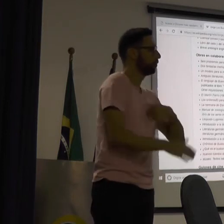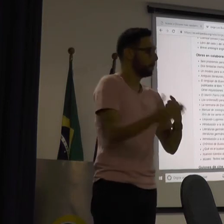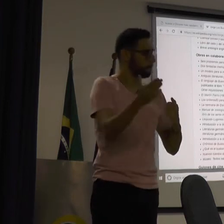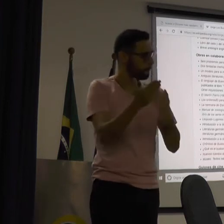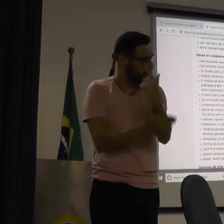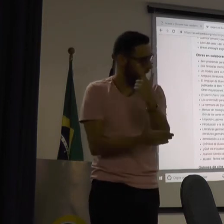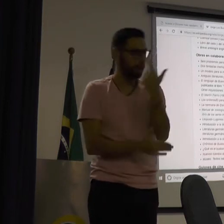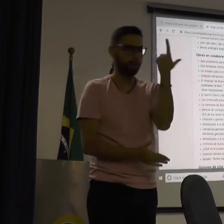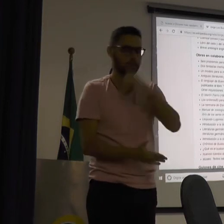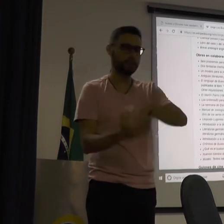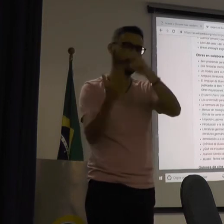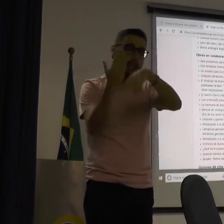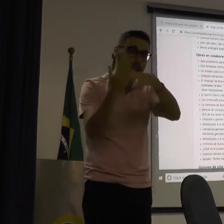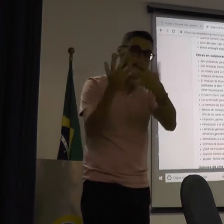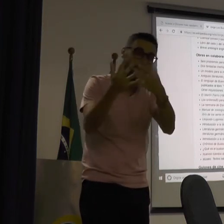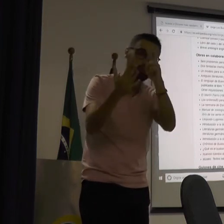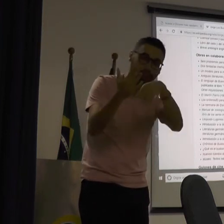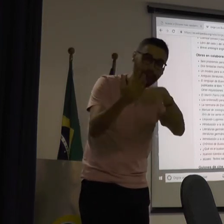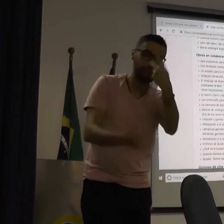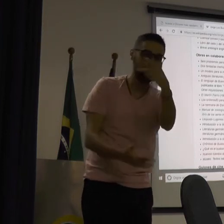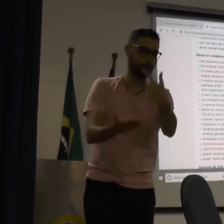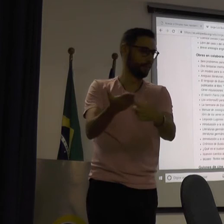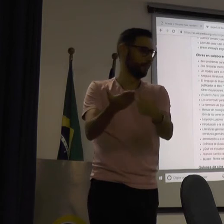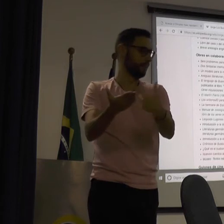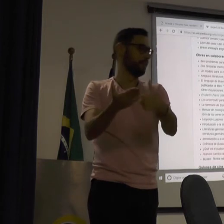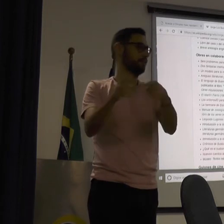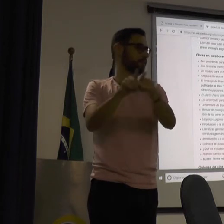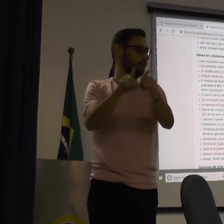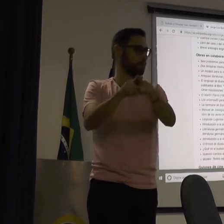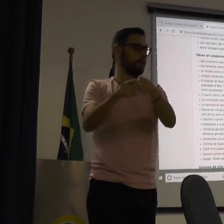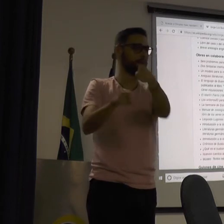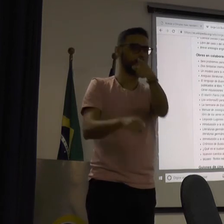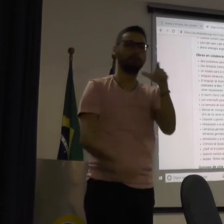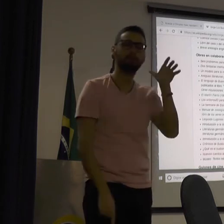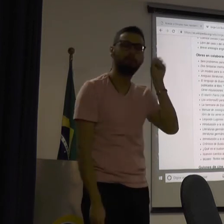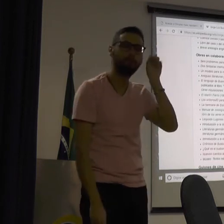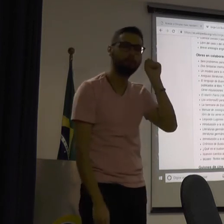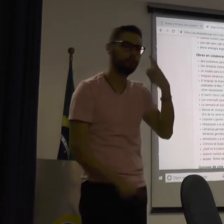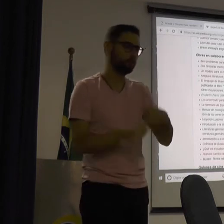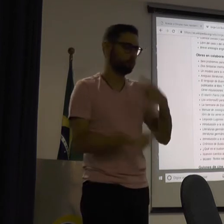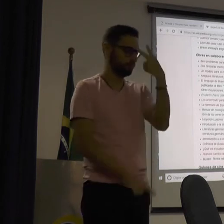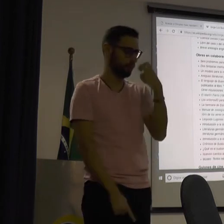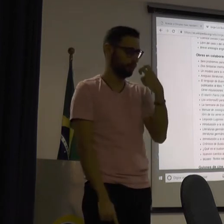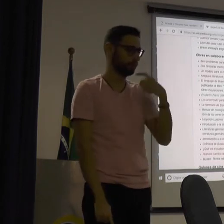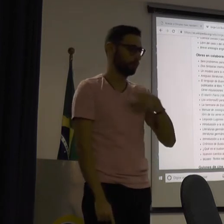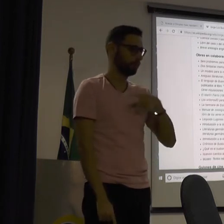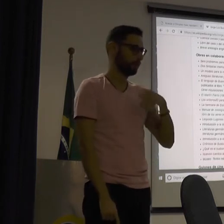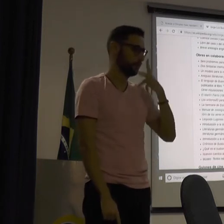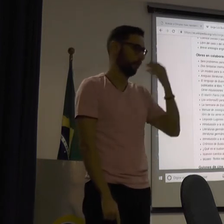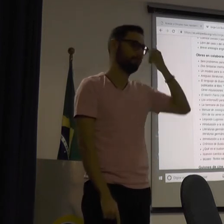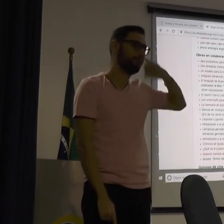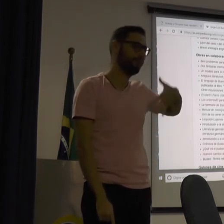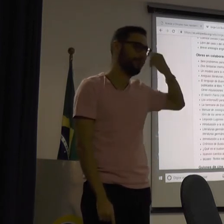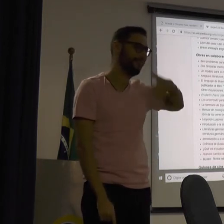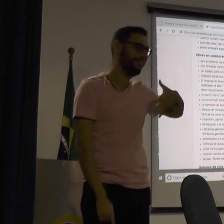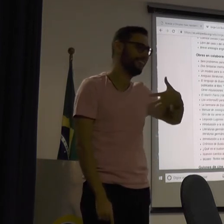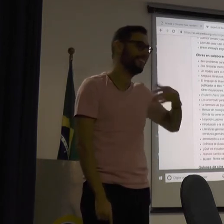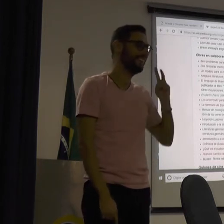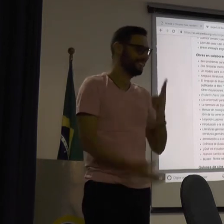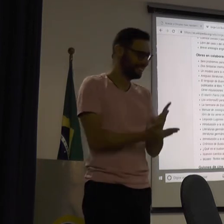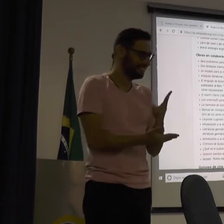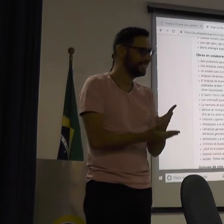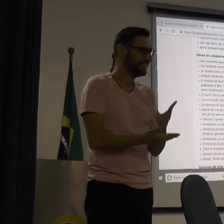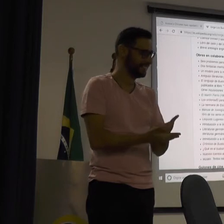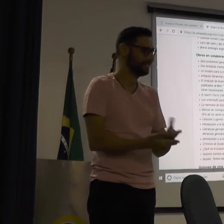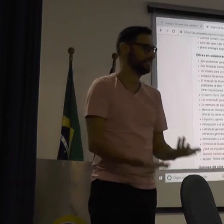ler para o Borges. Imagina tá com ele em algum momento, né? Mas ele sempre falava que ele nunca tinha lido.